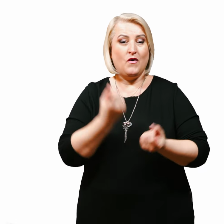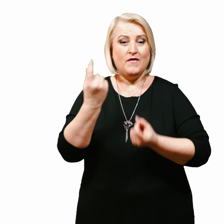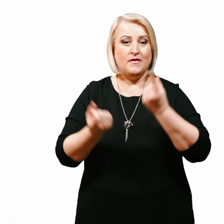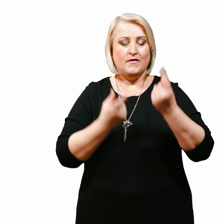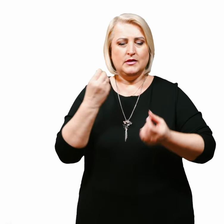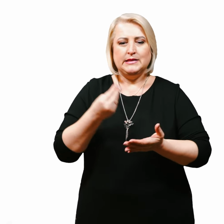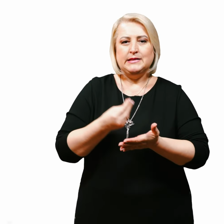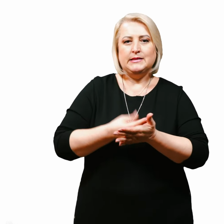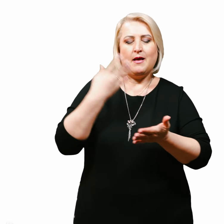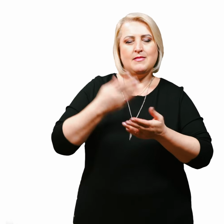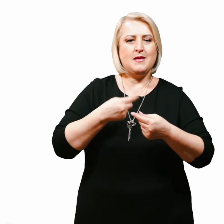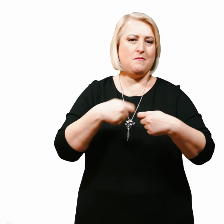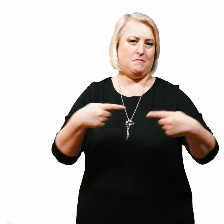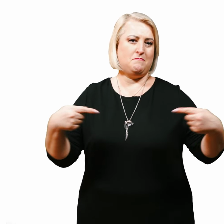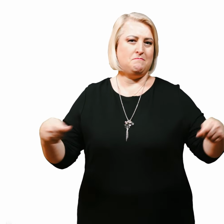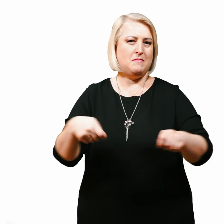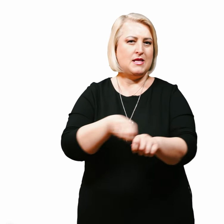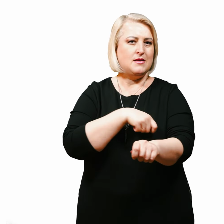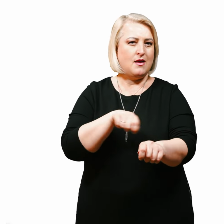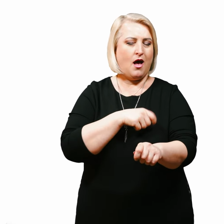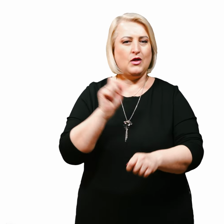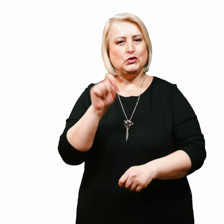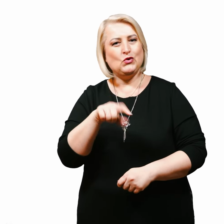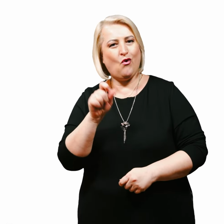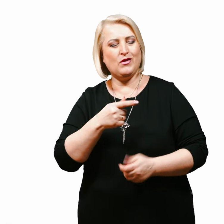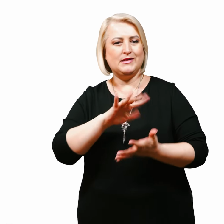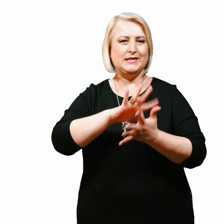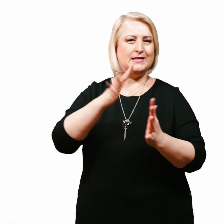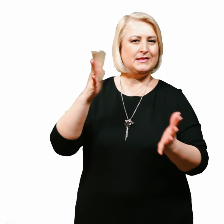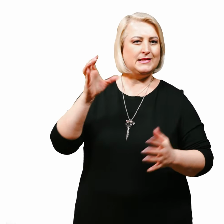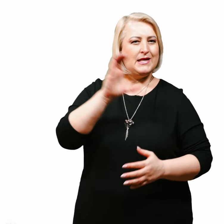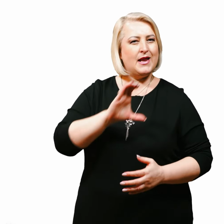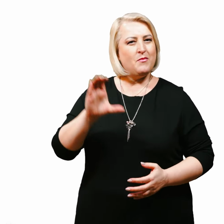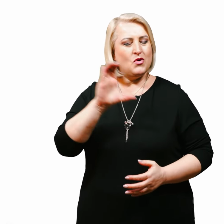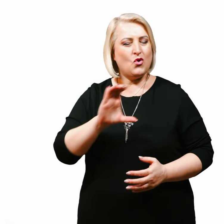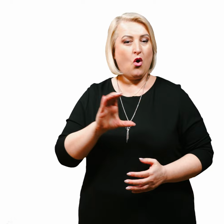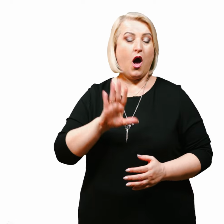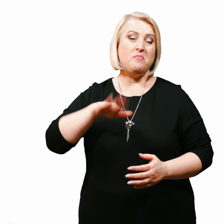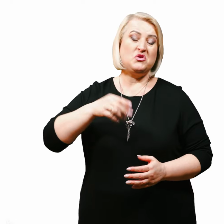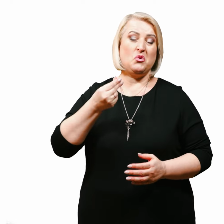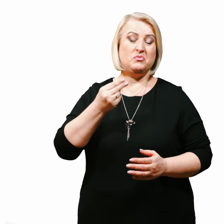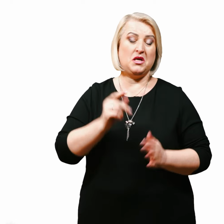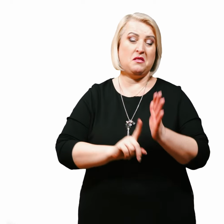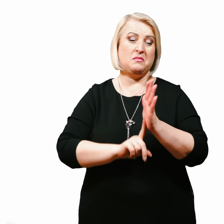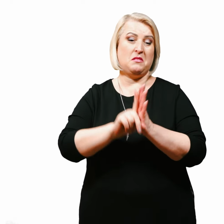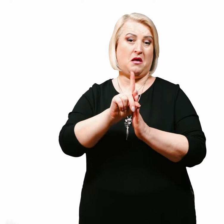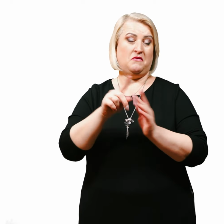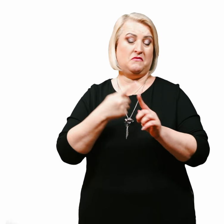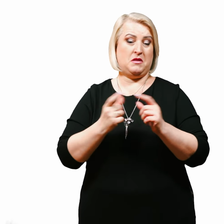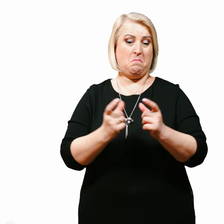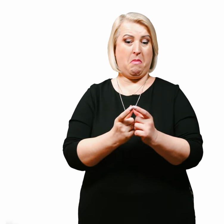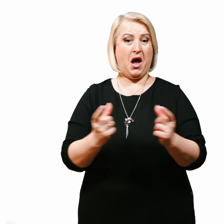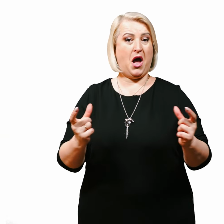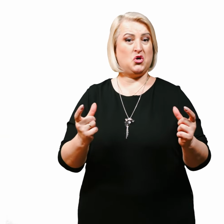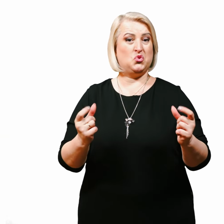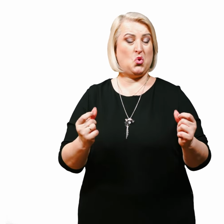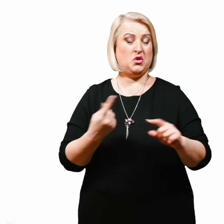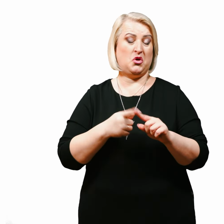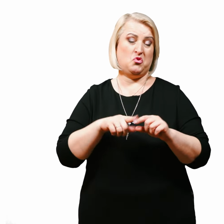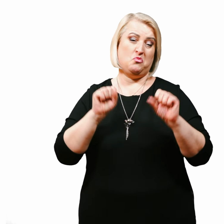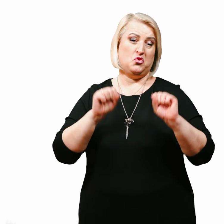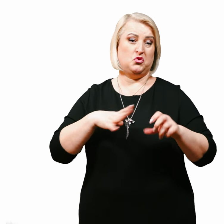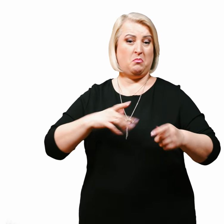ценных материалов, таких как золото и серебро. Ну а потом деньги стали представлять собой банкноты, которые можно